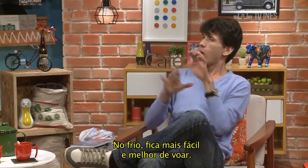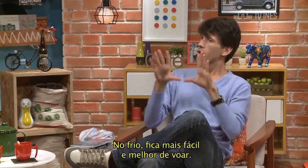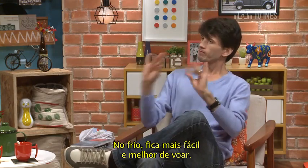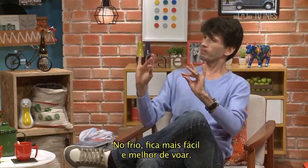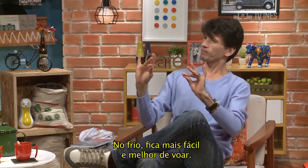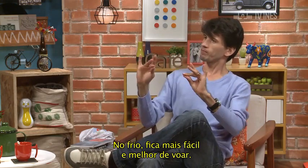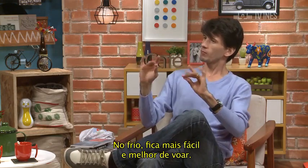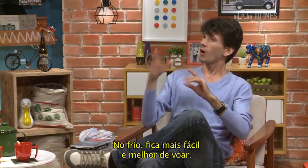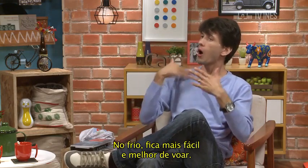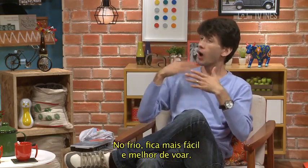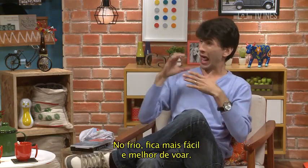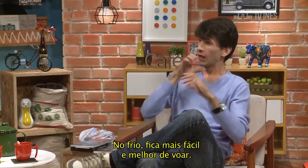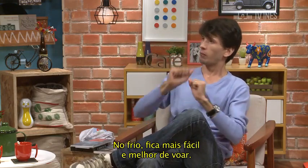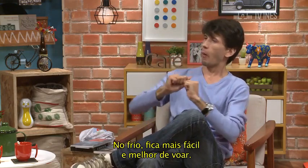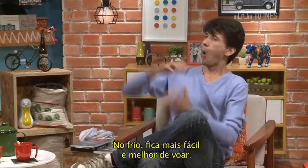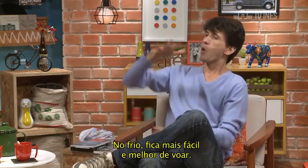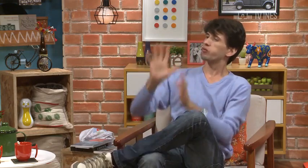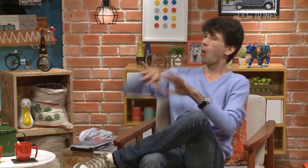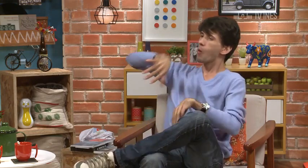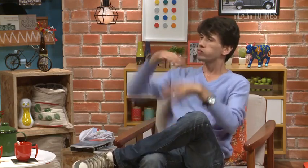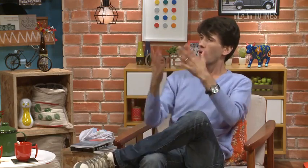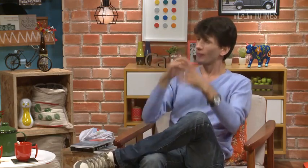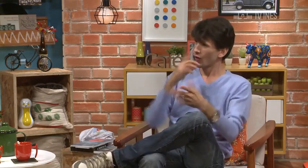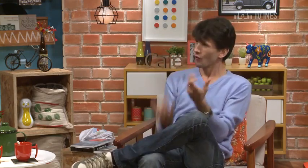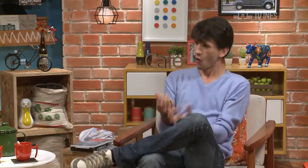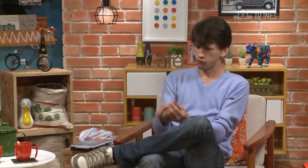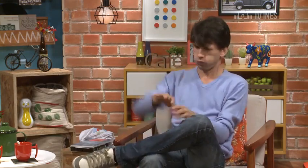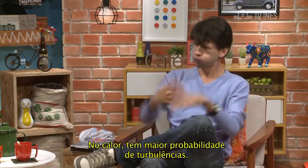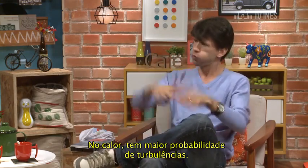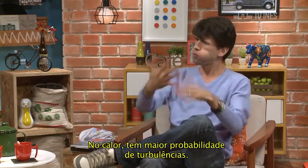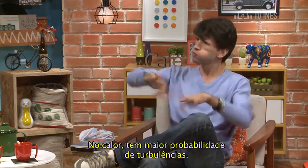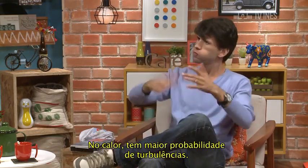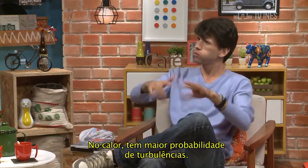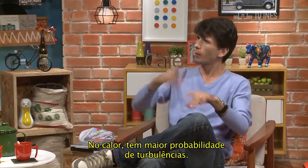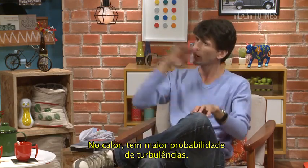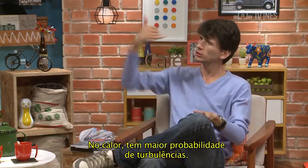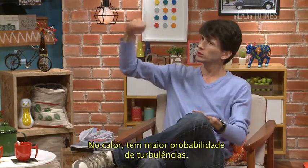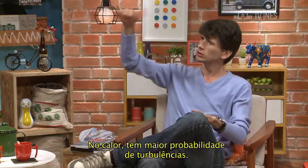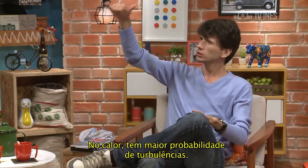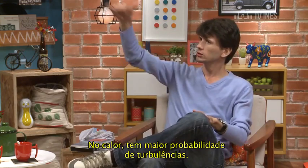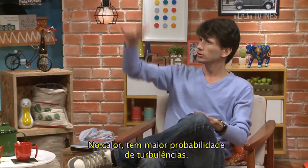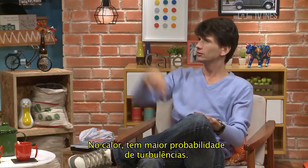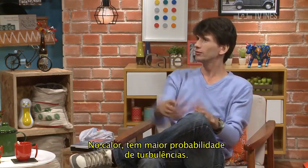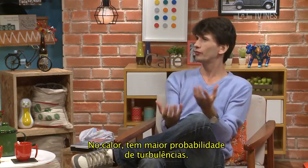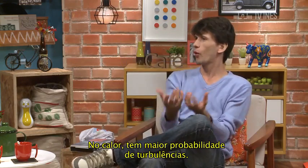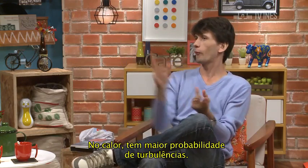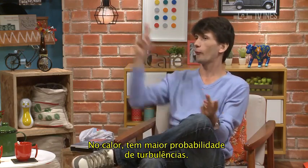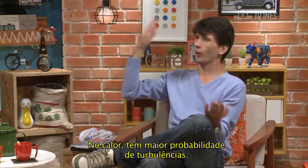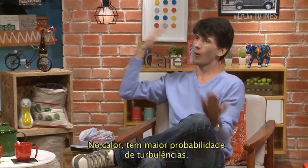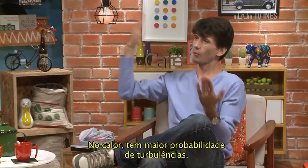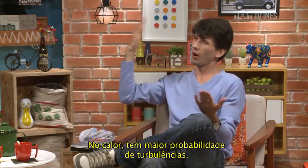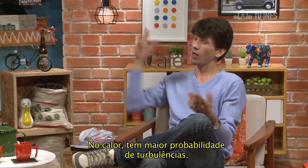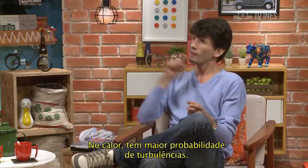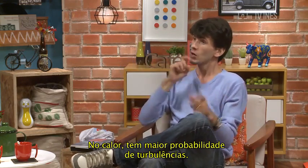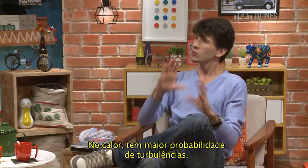mais fácil e melhor de voar e no calor têm maior probabilidade de turbulências